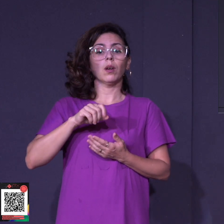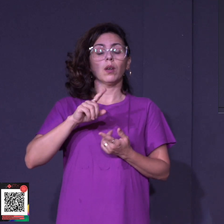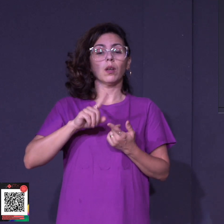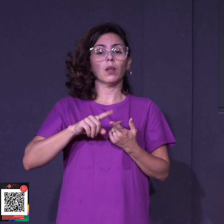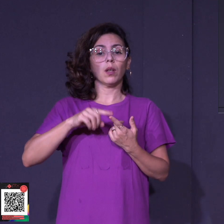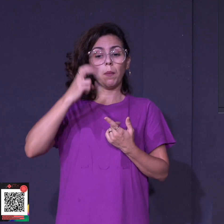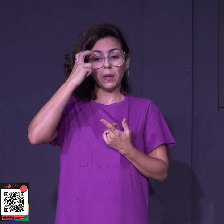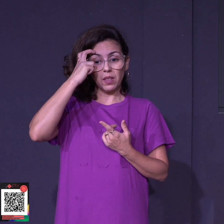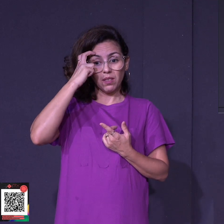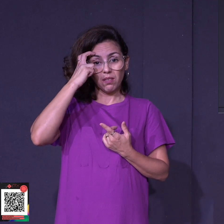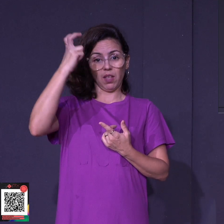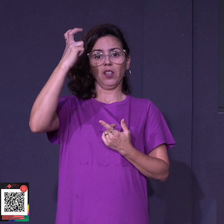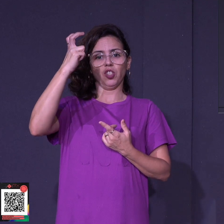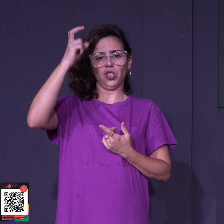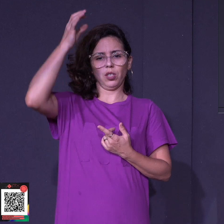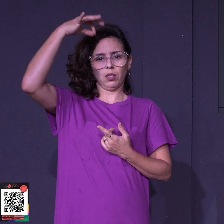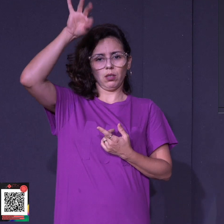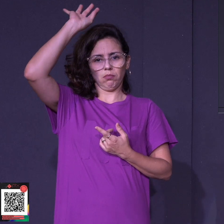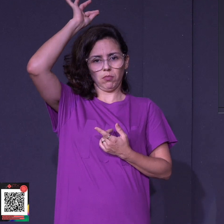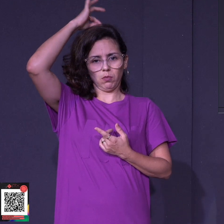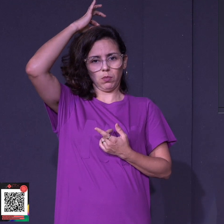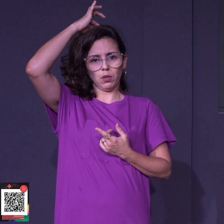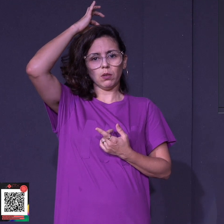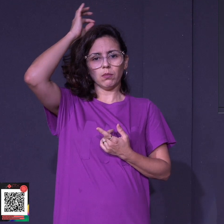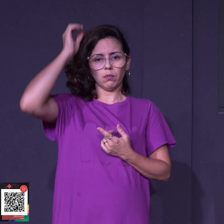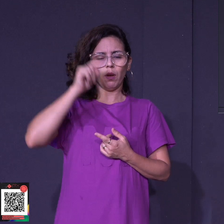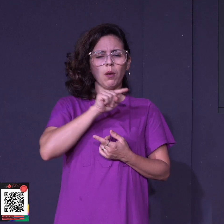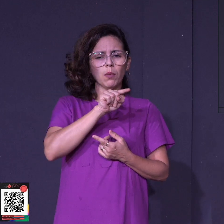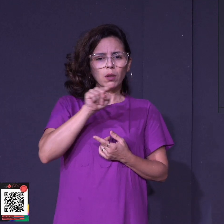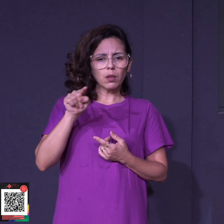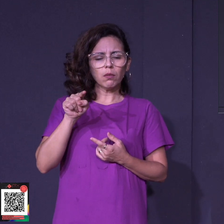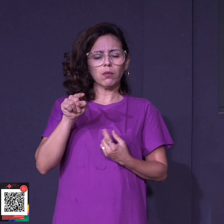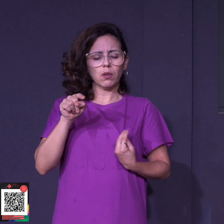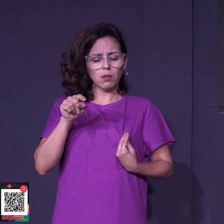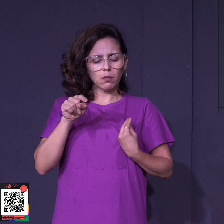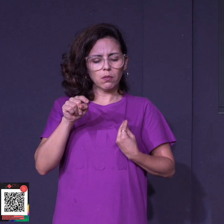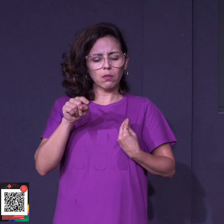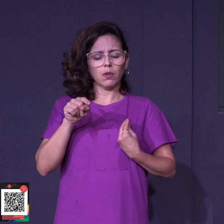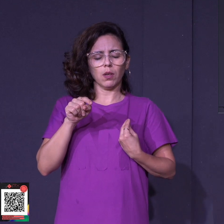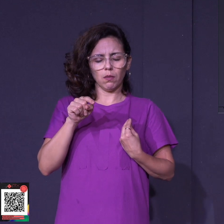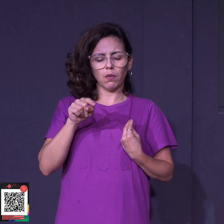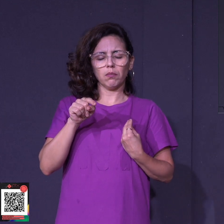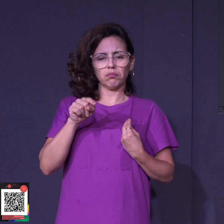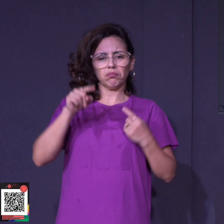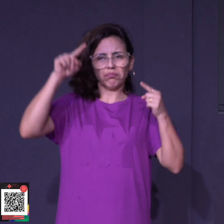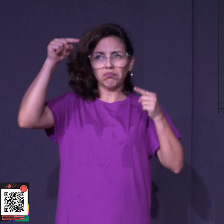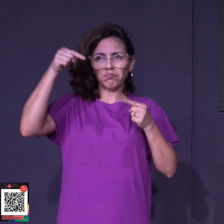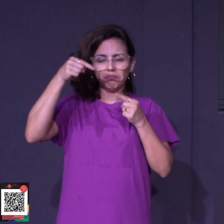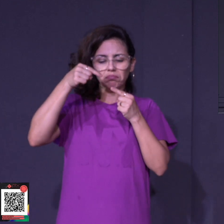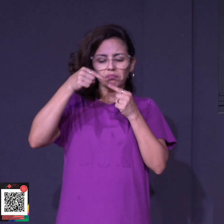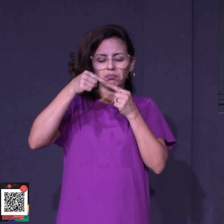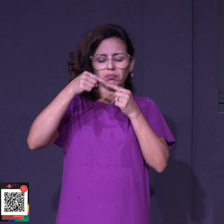Inteligência espiritual, para que possais andar dignamente diante do Senhor,